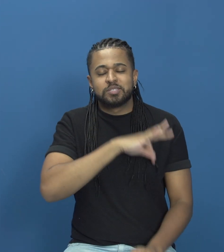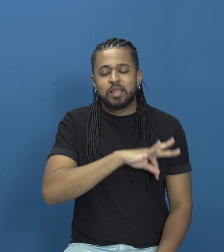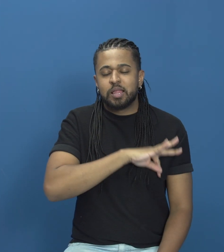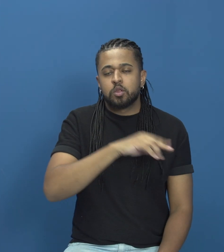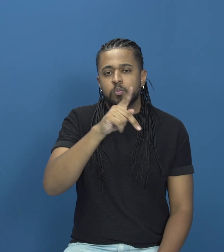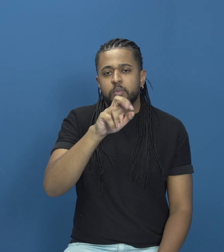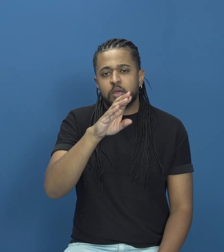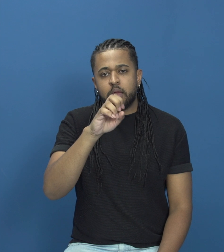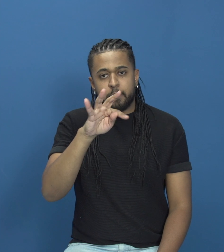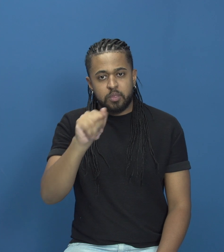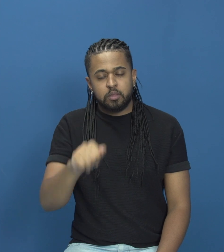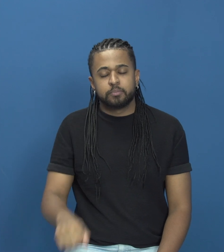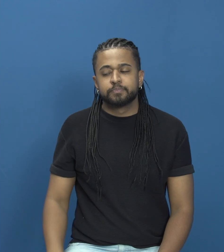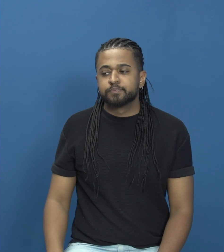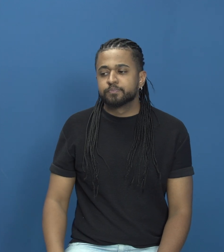capita.